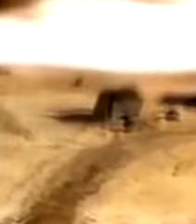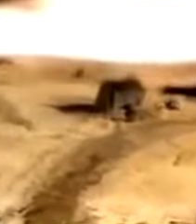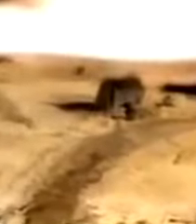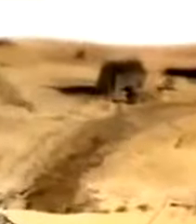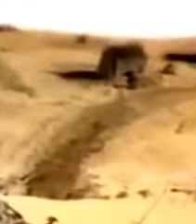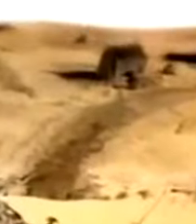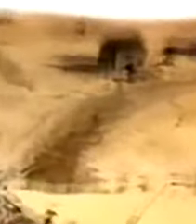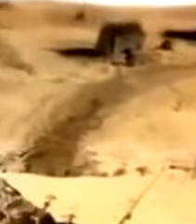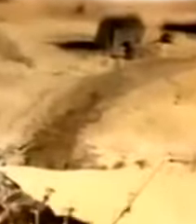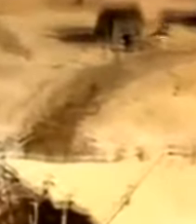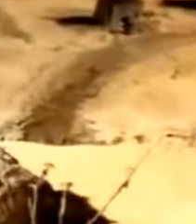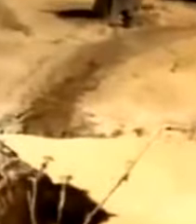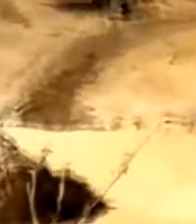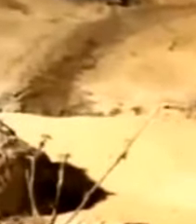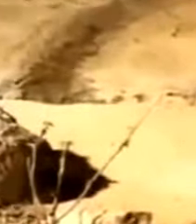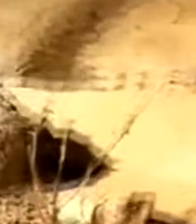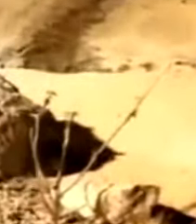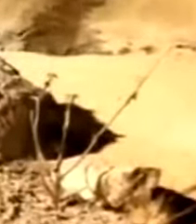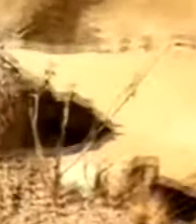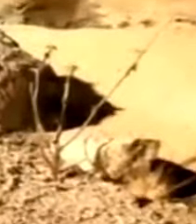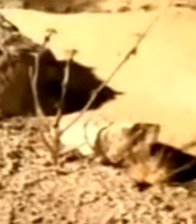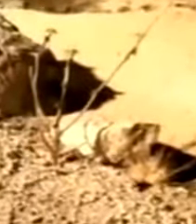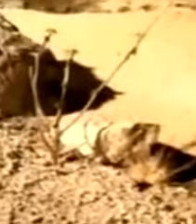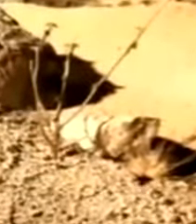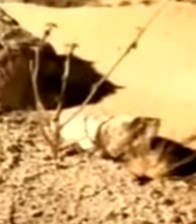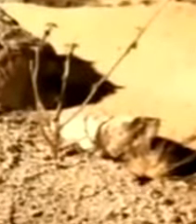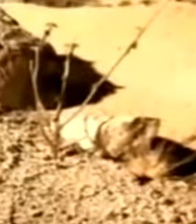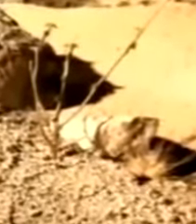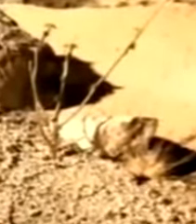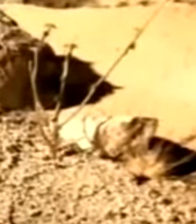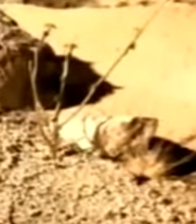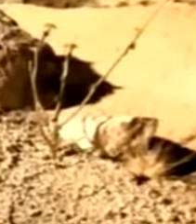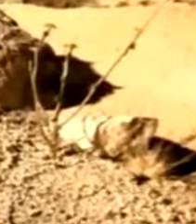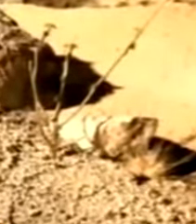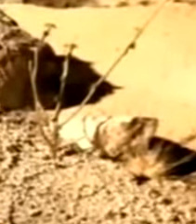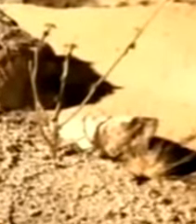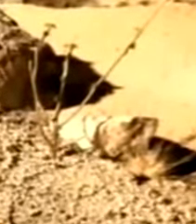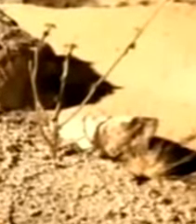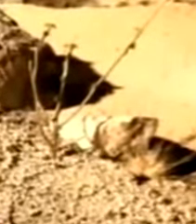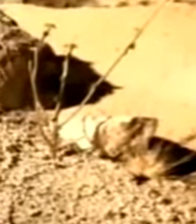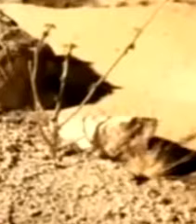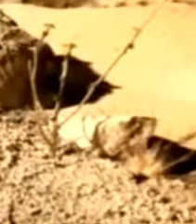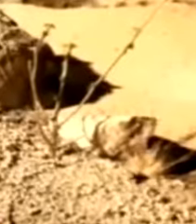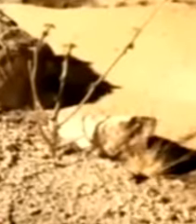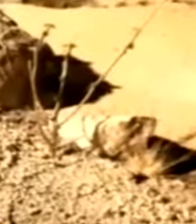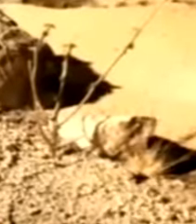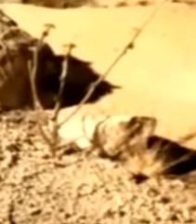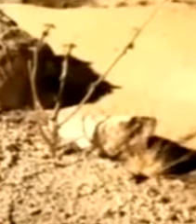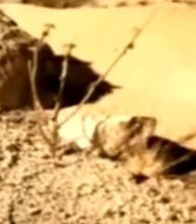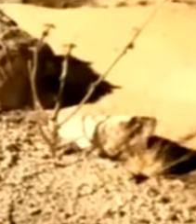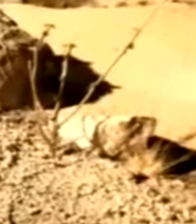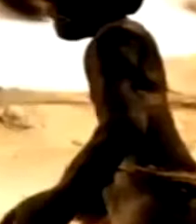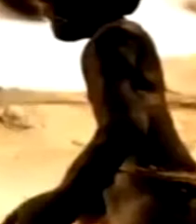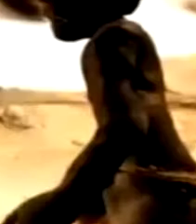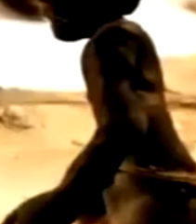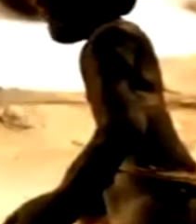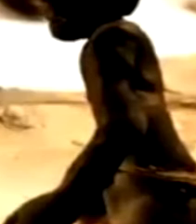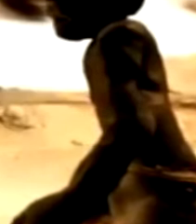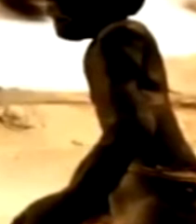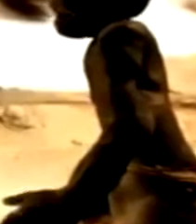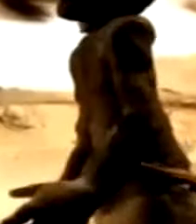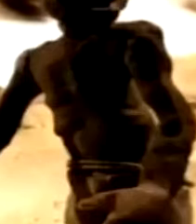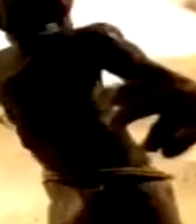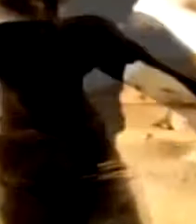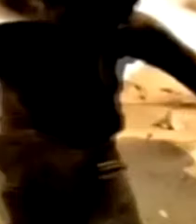Com sua nova percepção sobre o mundo, o homem evidentemente quer voltar